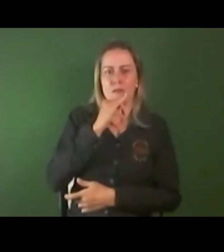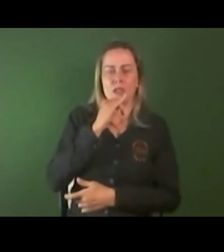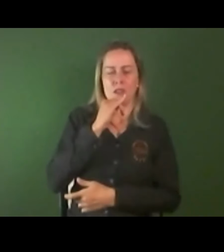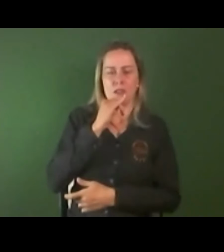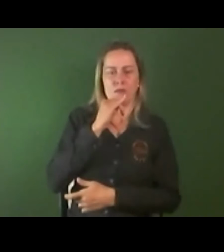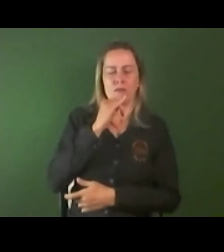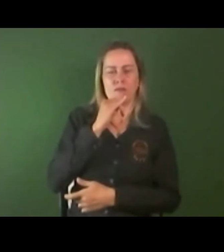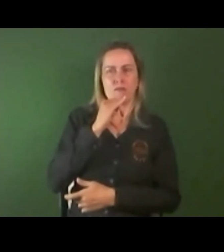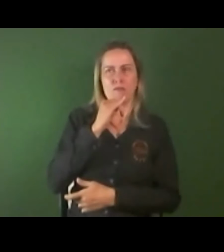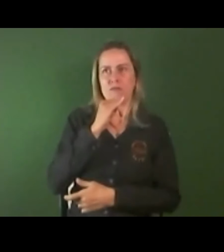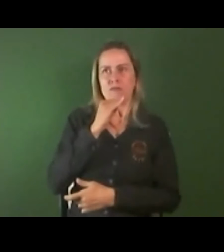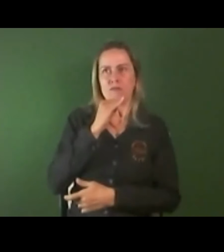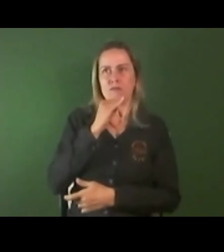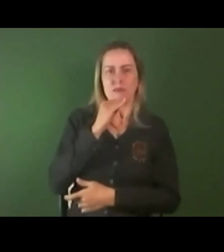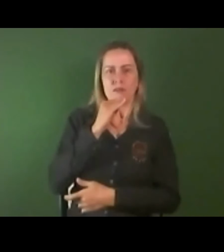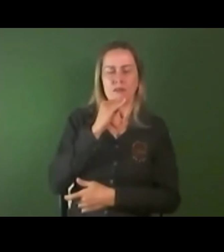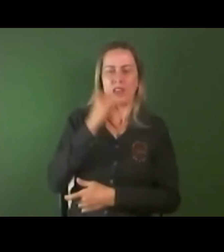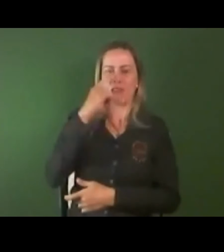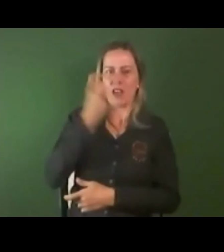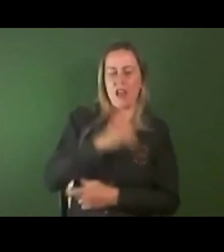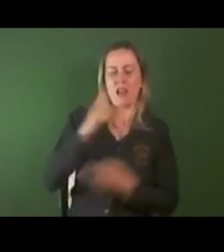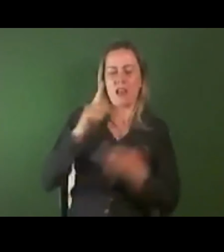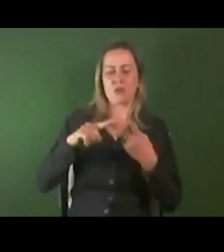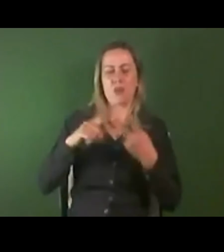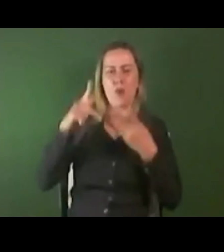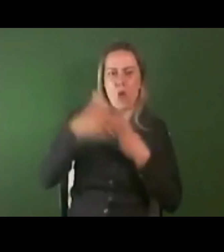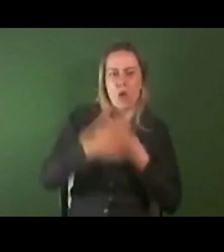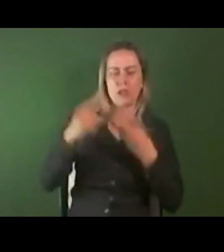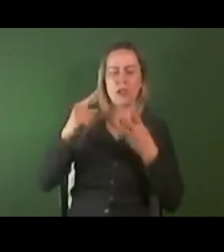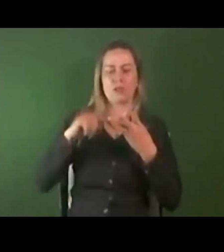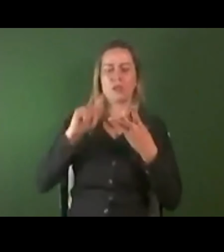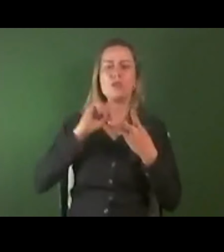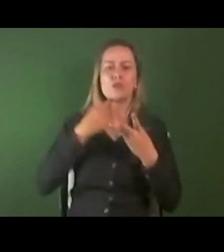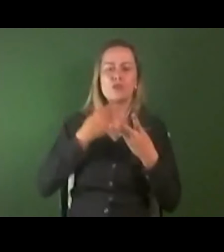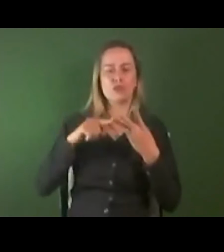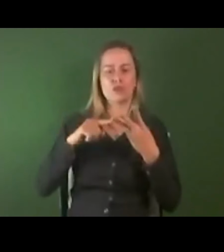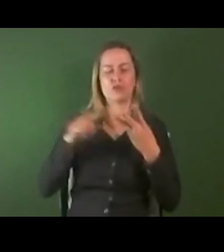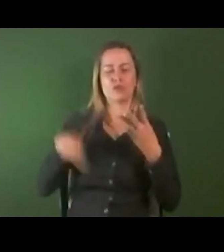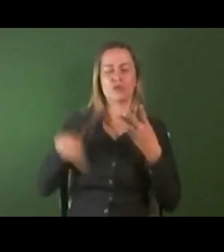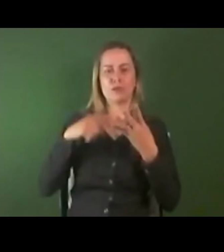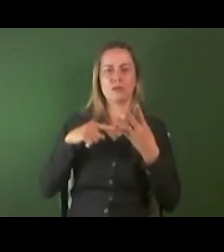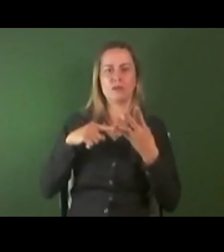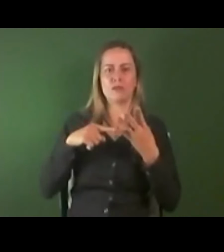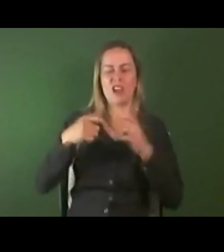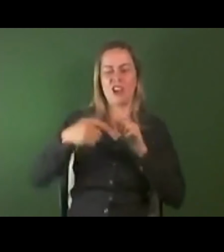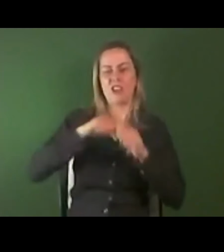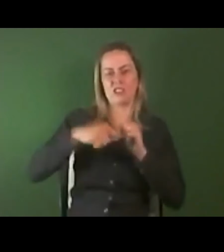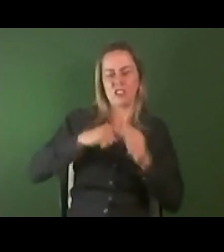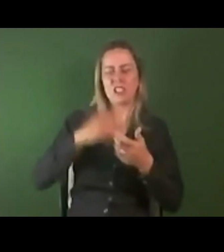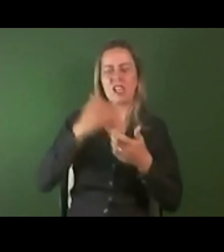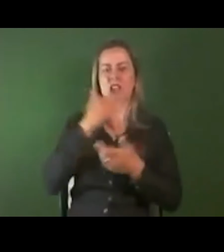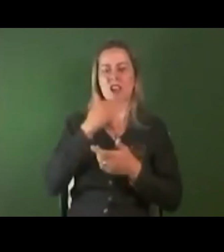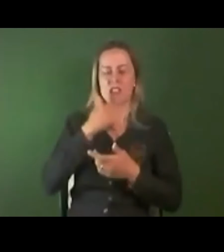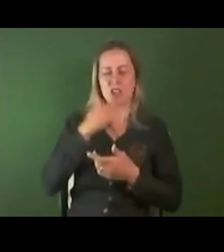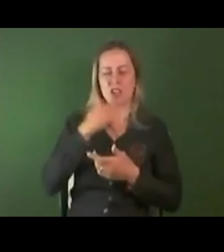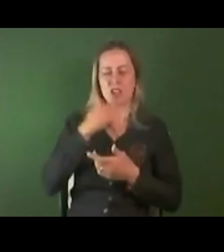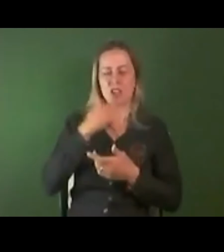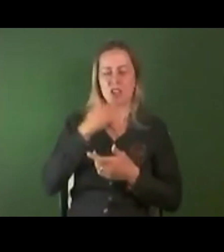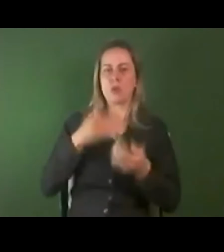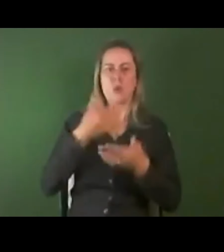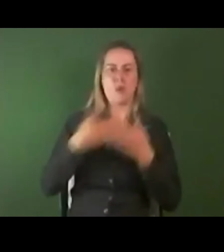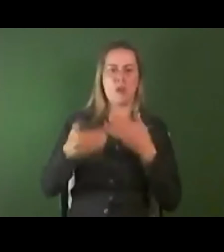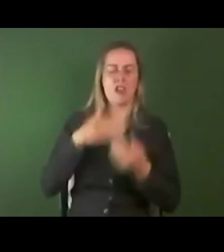negativos cortados, por negativos sujos, rasurados, ele vai romper com todos os cânones,